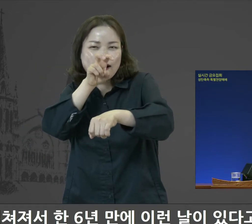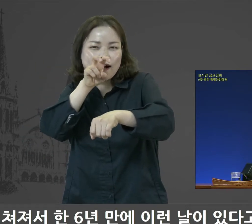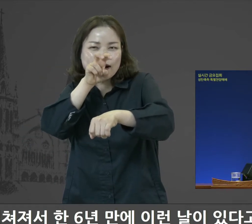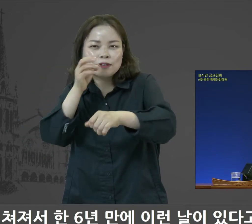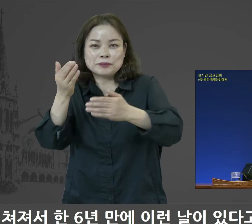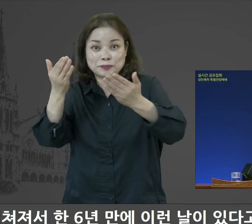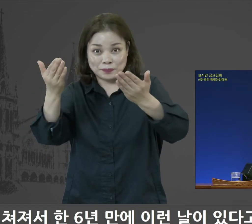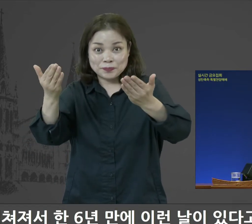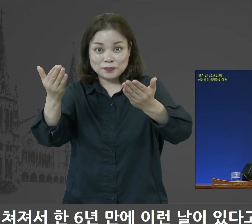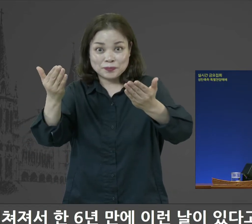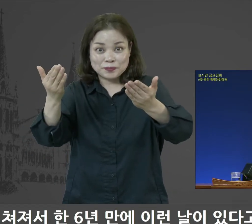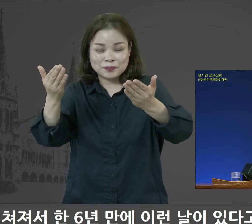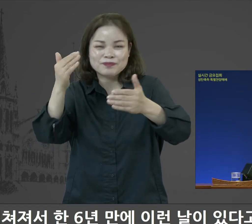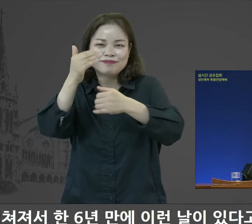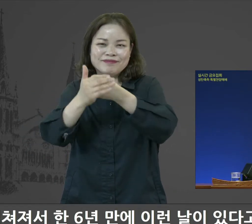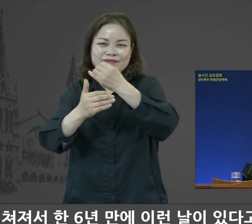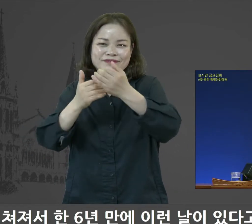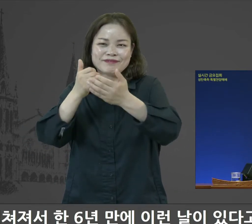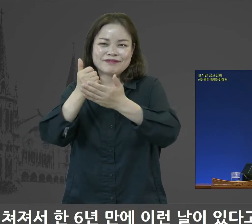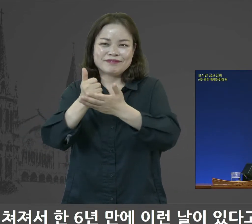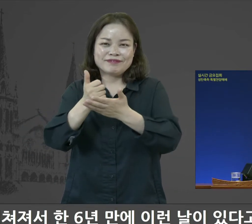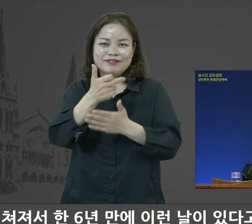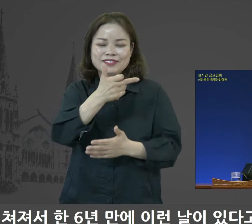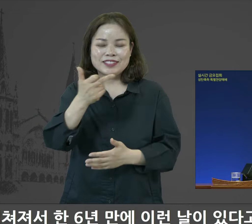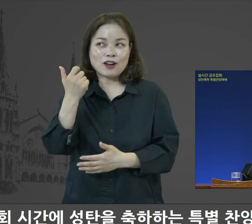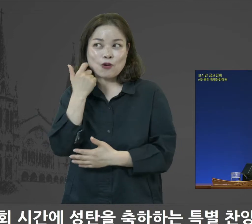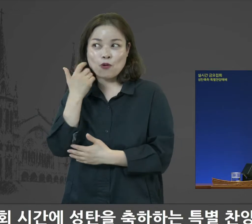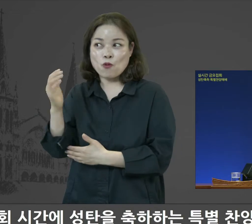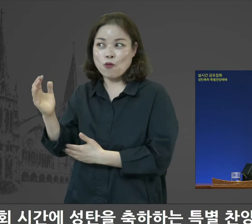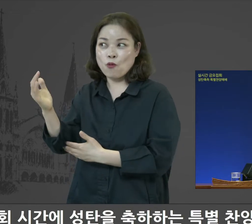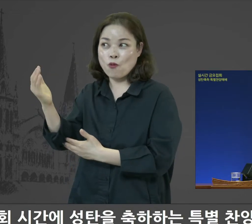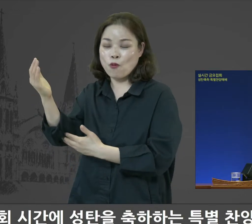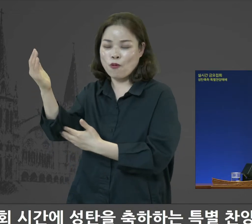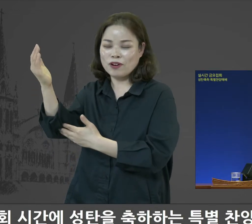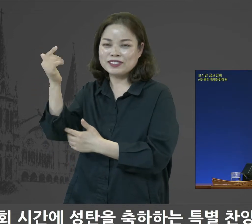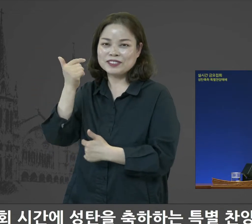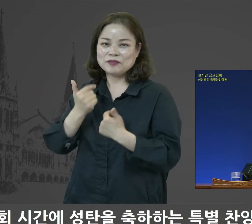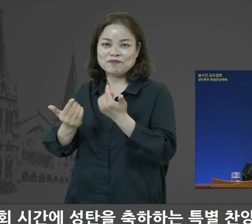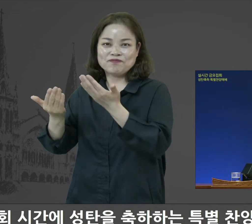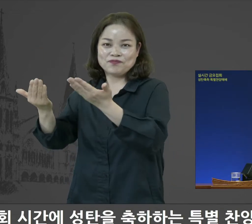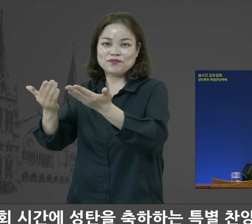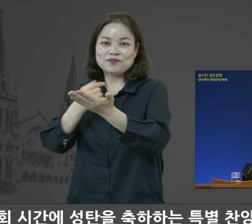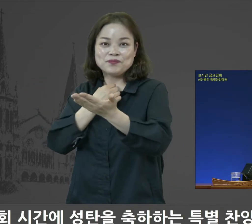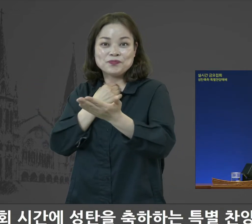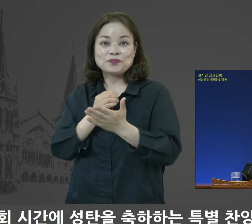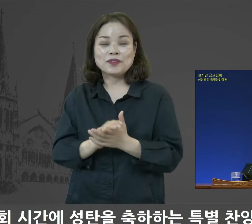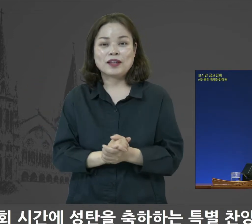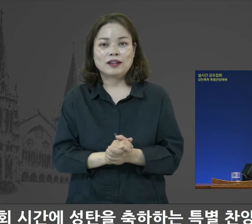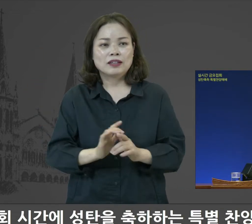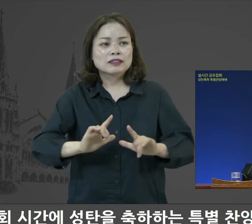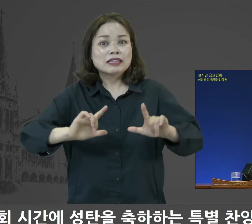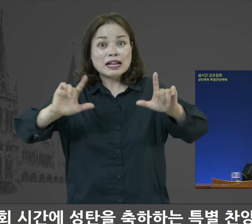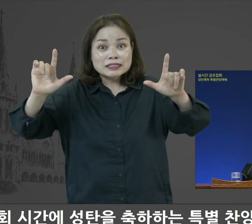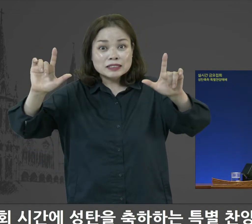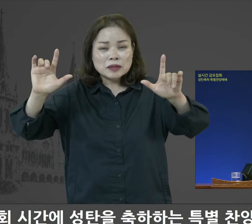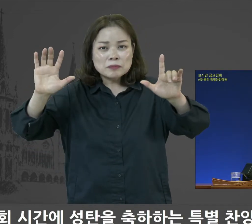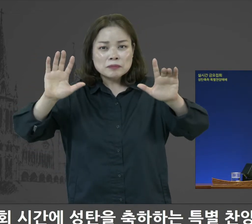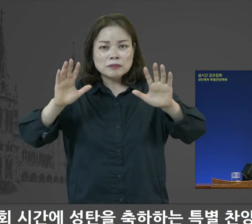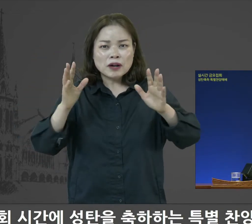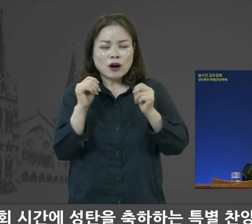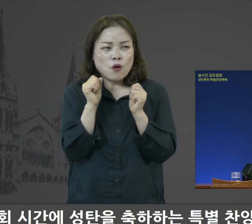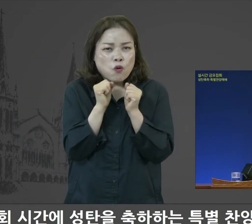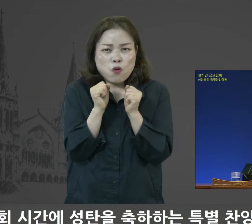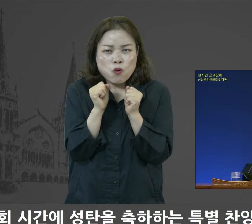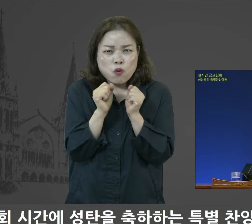수 있어서 하나님께 큰 영광이고 기쁨입니다. 날씨가 이제 좀 많이 추워지고,